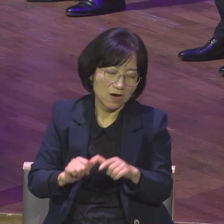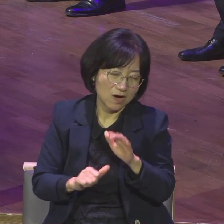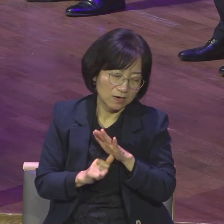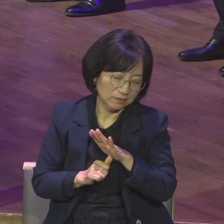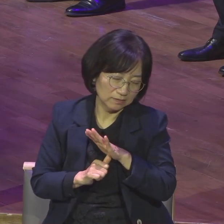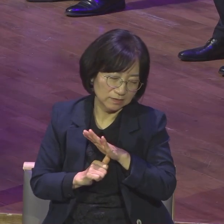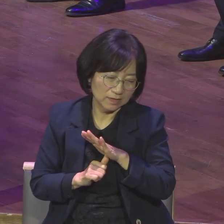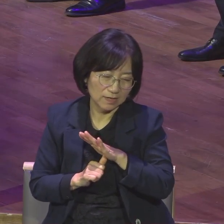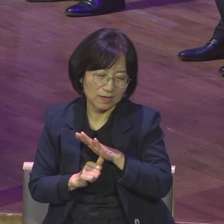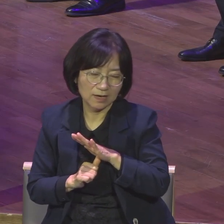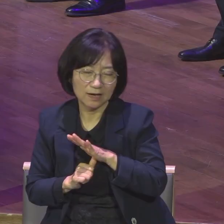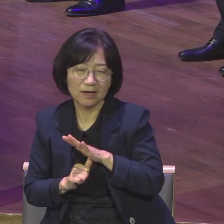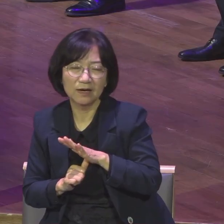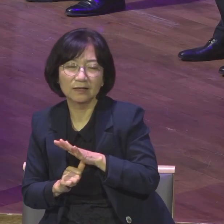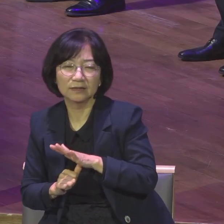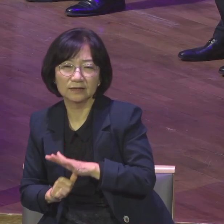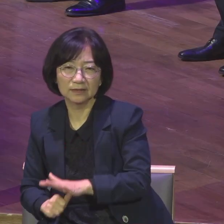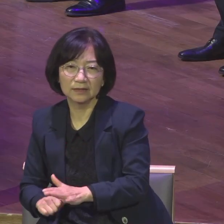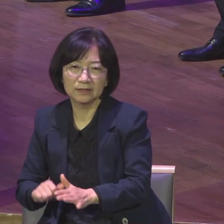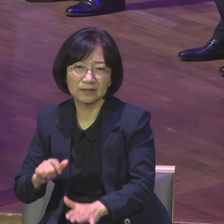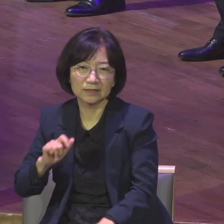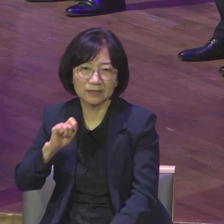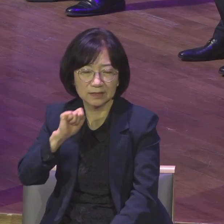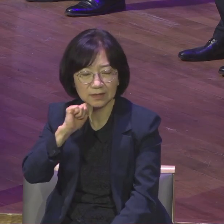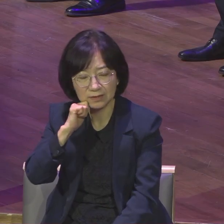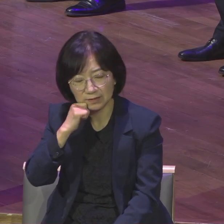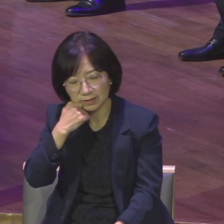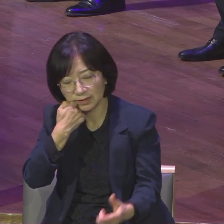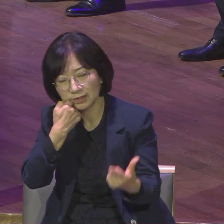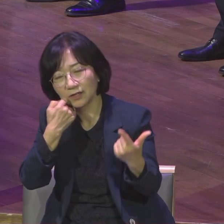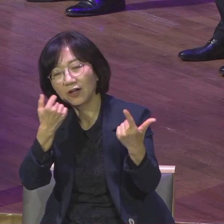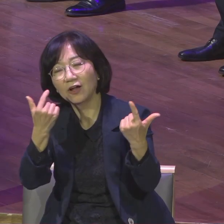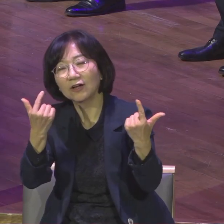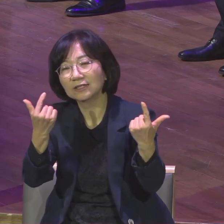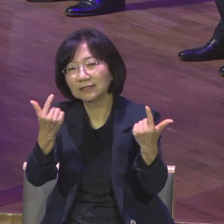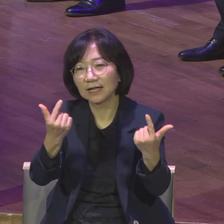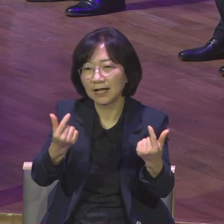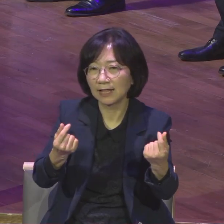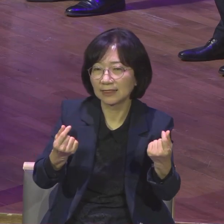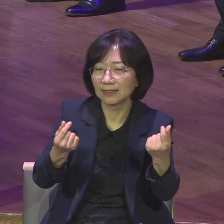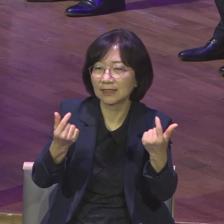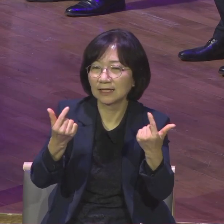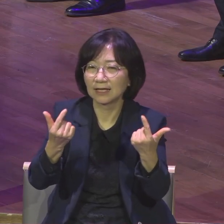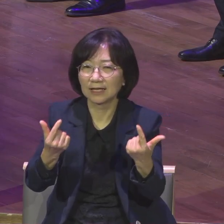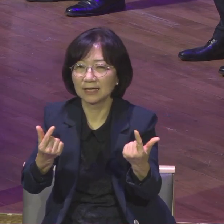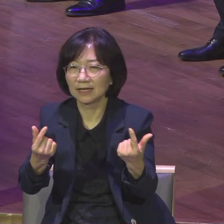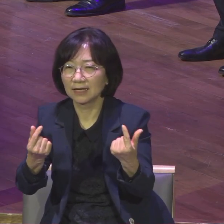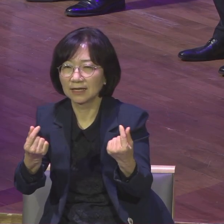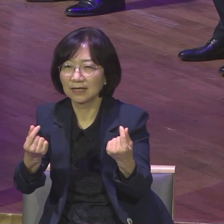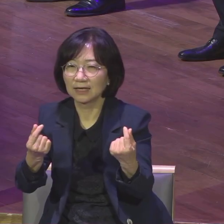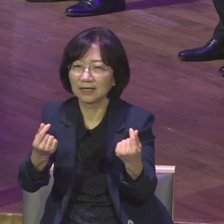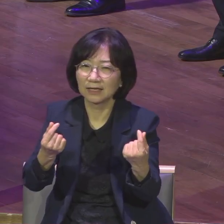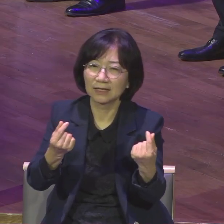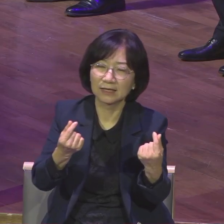같네. 더 이상 견디지 못할 것 같네.